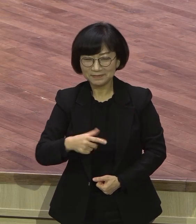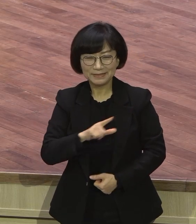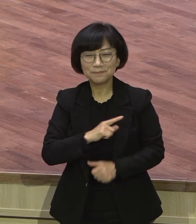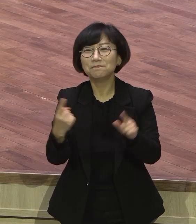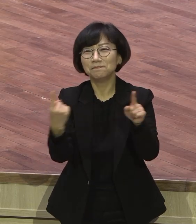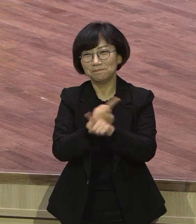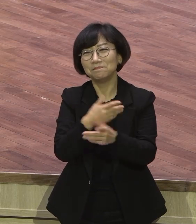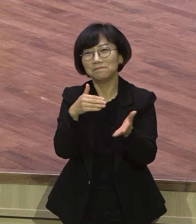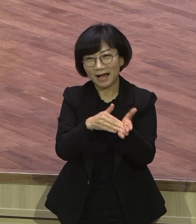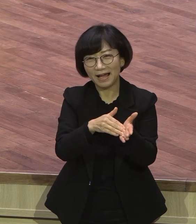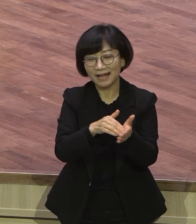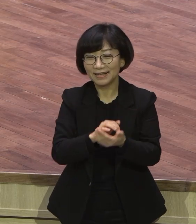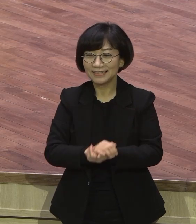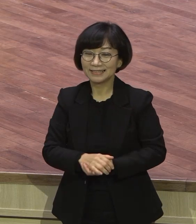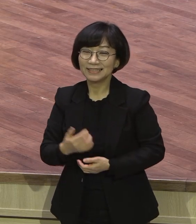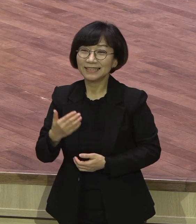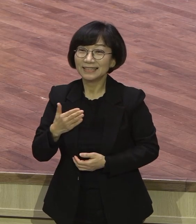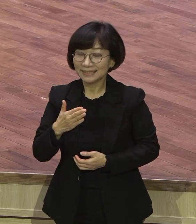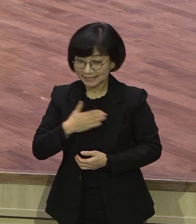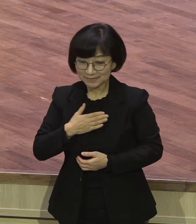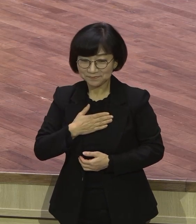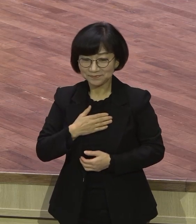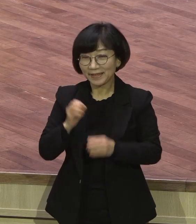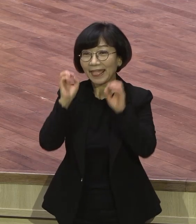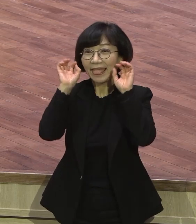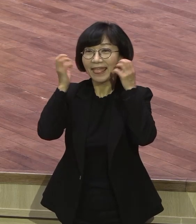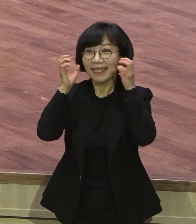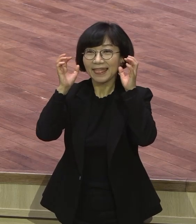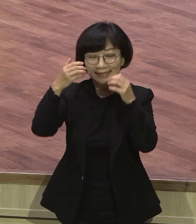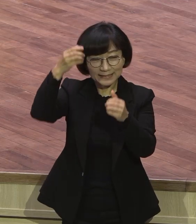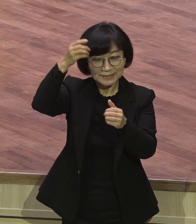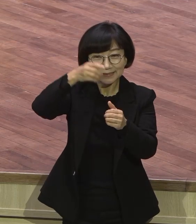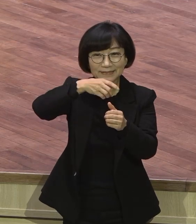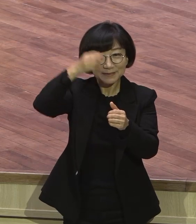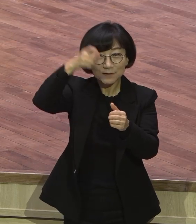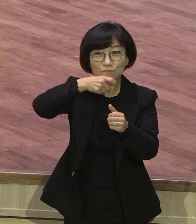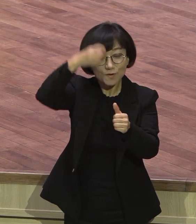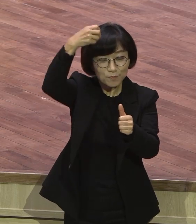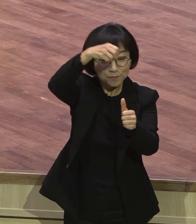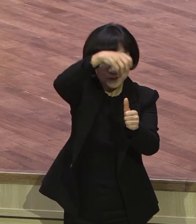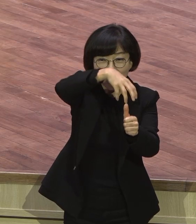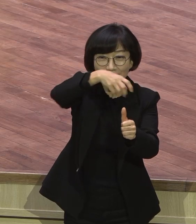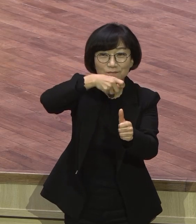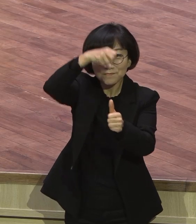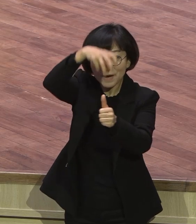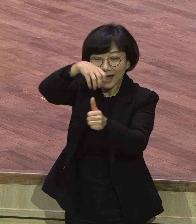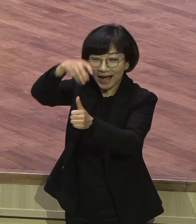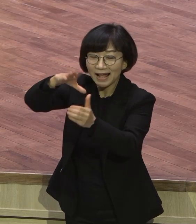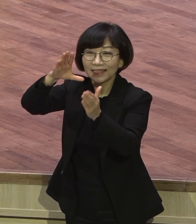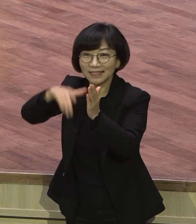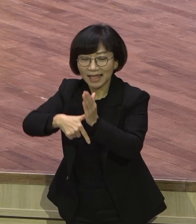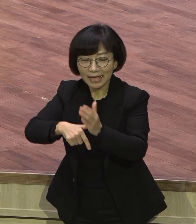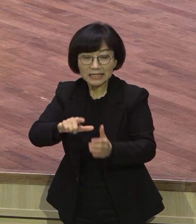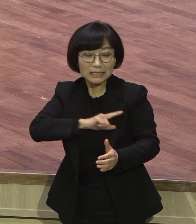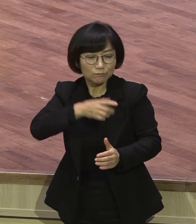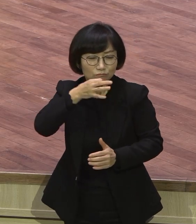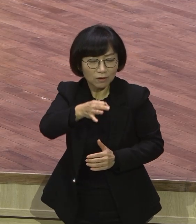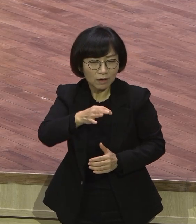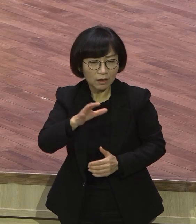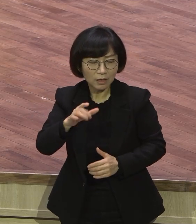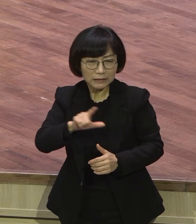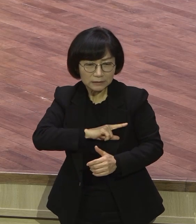보면 이름을 부르면서 유아세를 주잖아요. 이름을 보면 다 언약적 메시지에 들어있는 이름들이요.